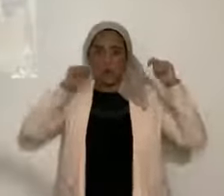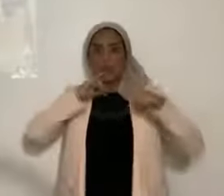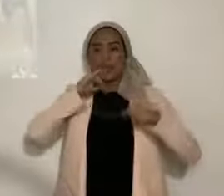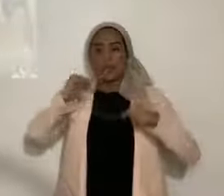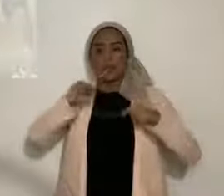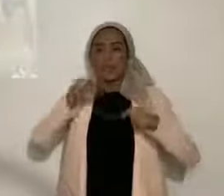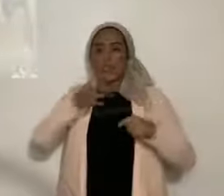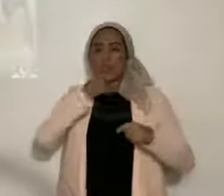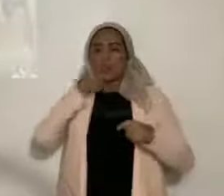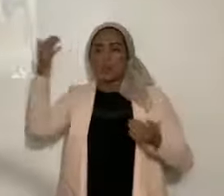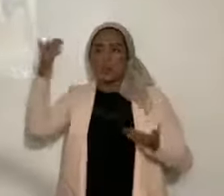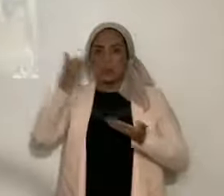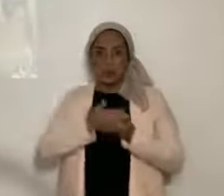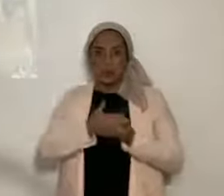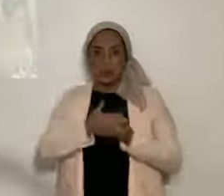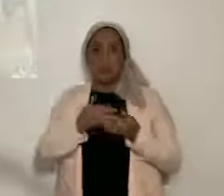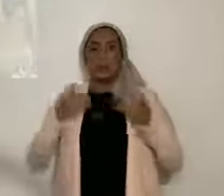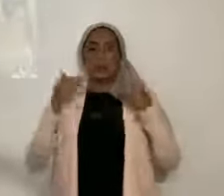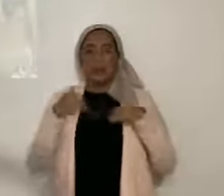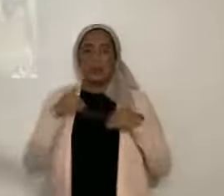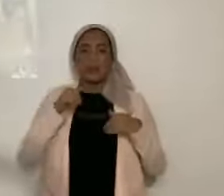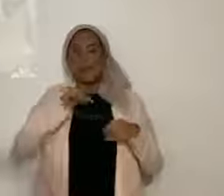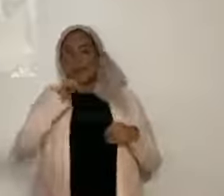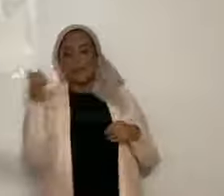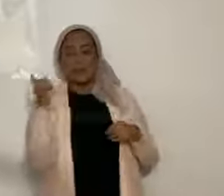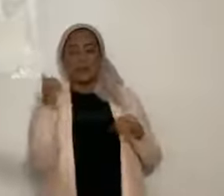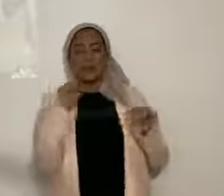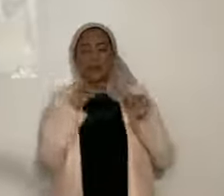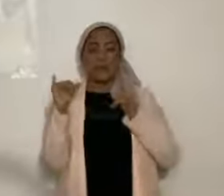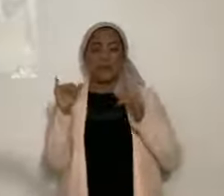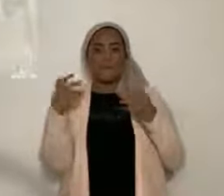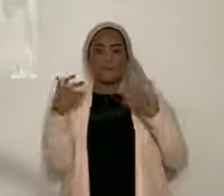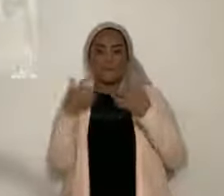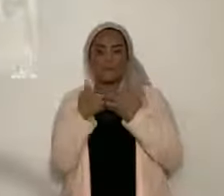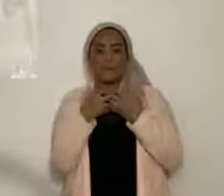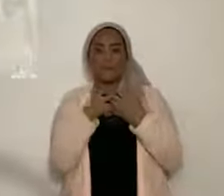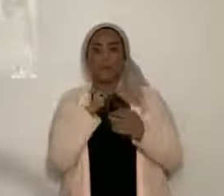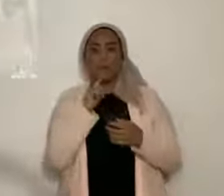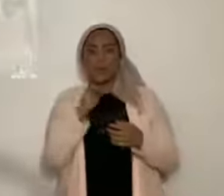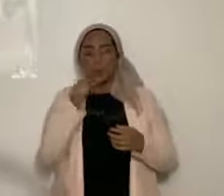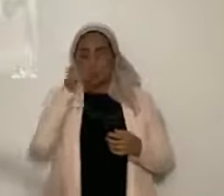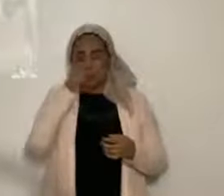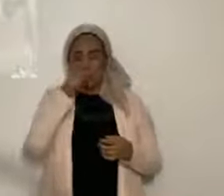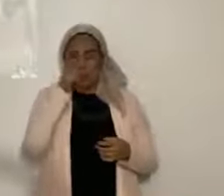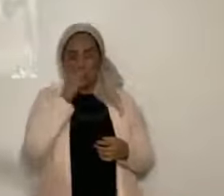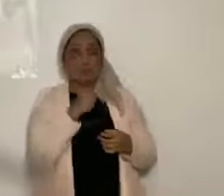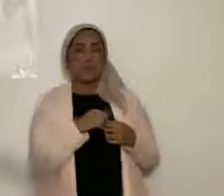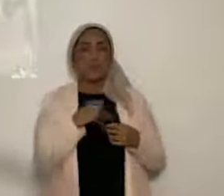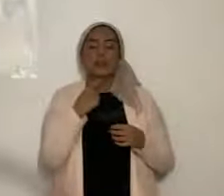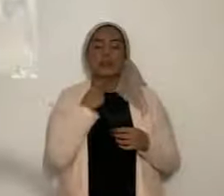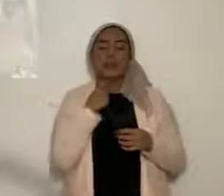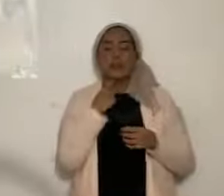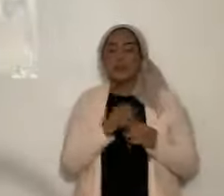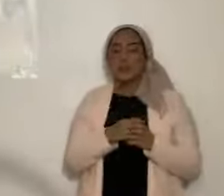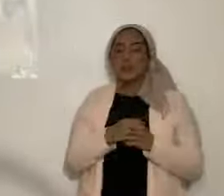llegado. Ahora, otra versión que también se apega mucho al original griego,